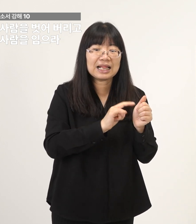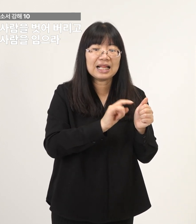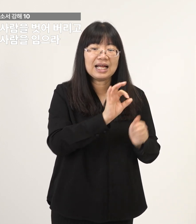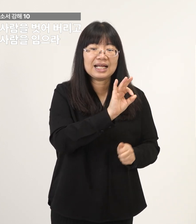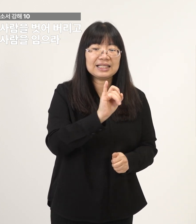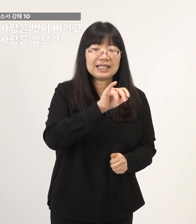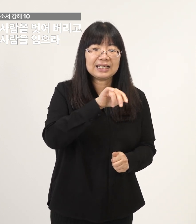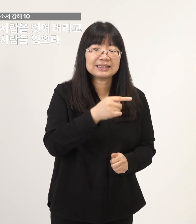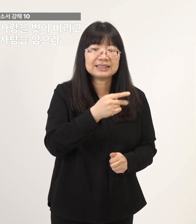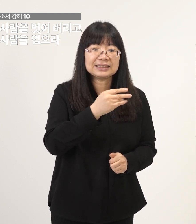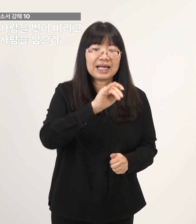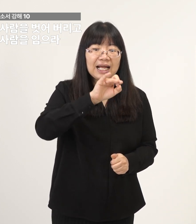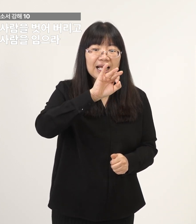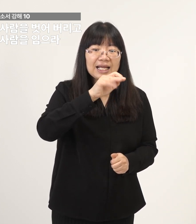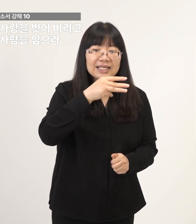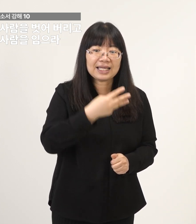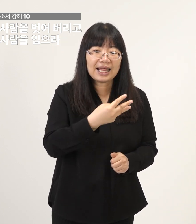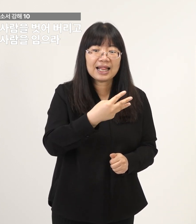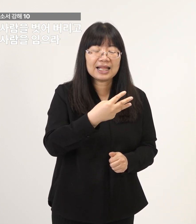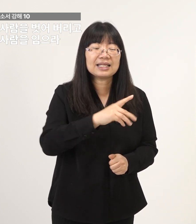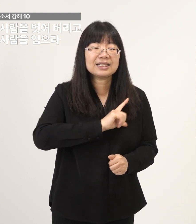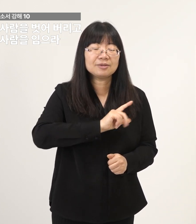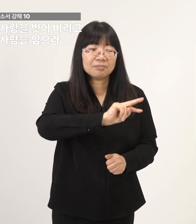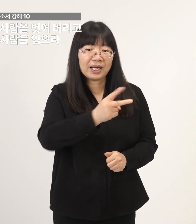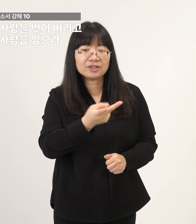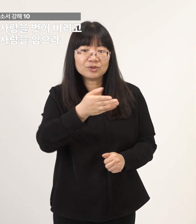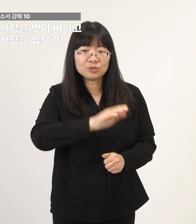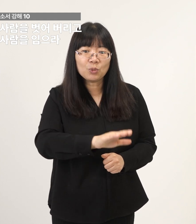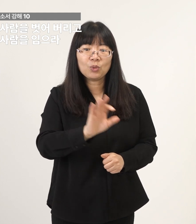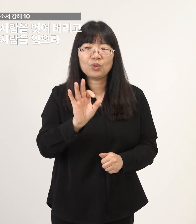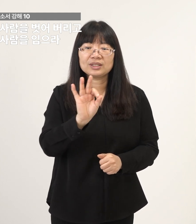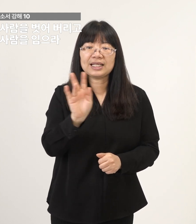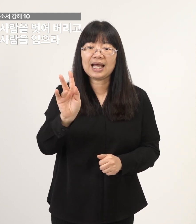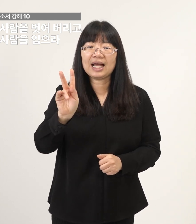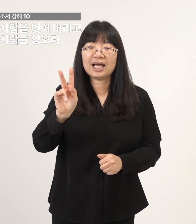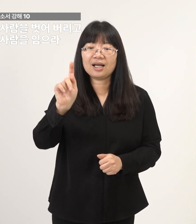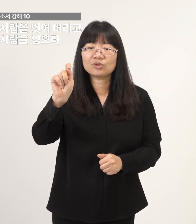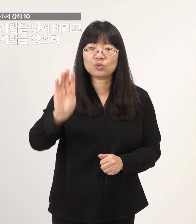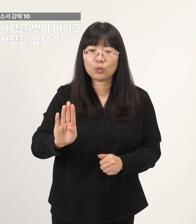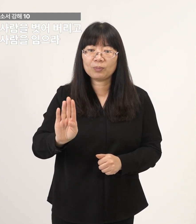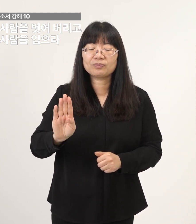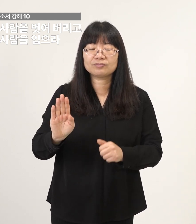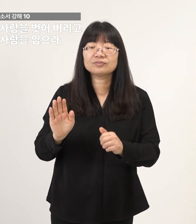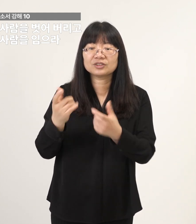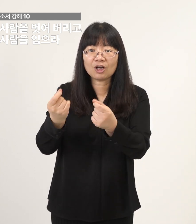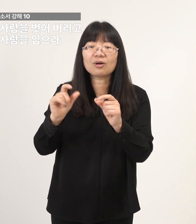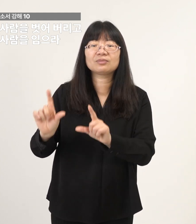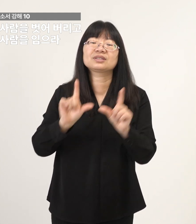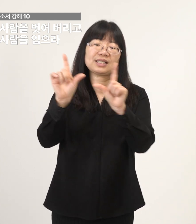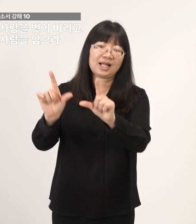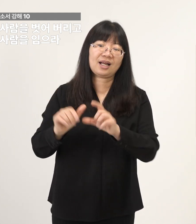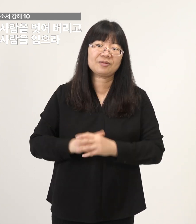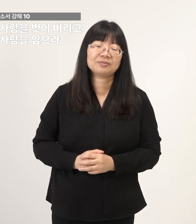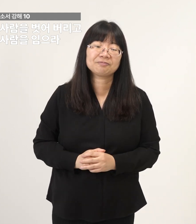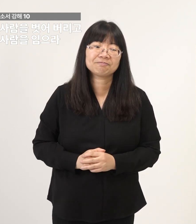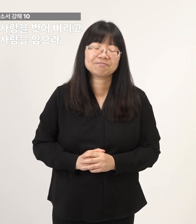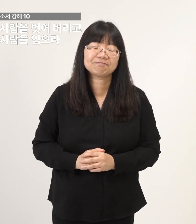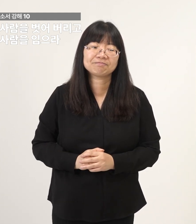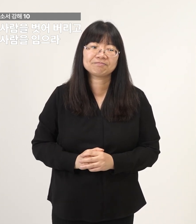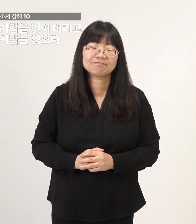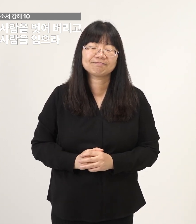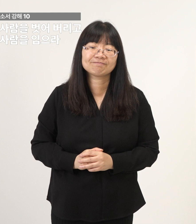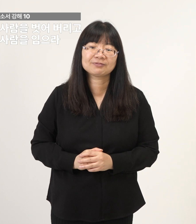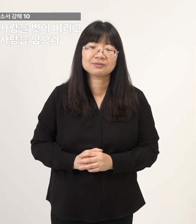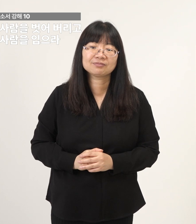그 사람은 한 바퀴 20년 뺑뺑이 돌고 나서 겨우 한 문턱을 넘어가요. 하나를